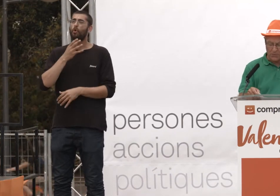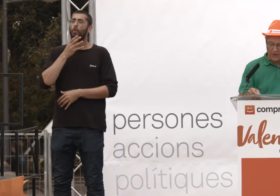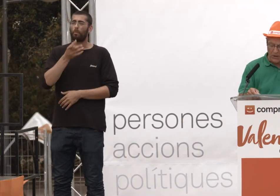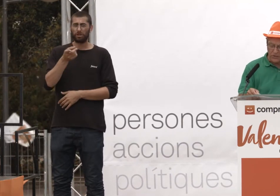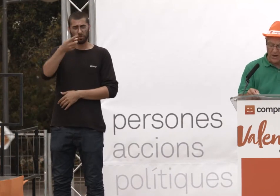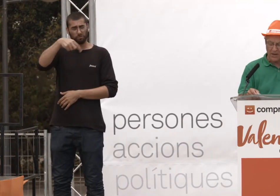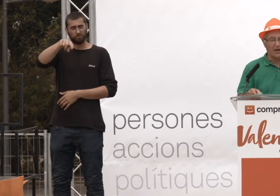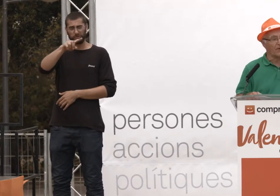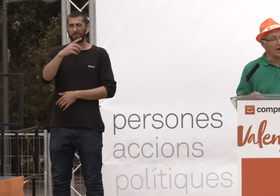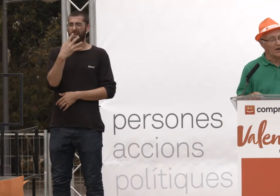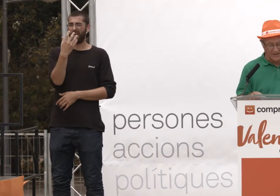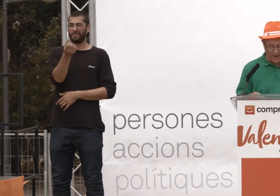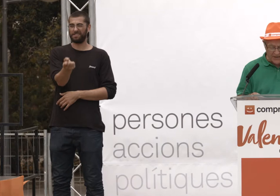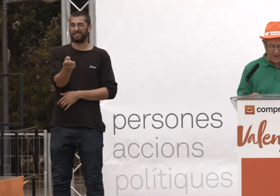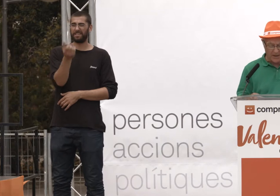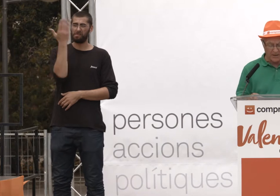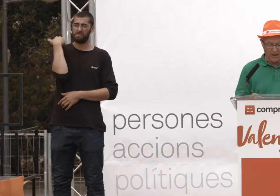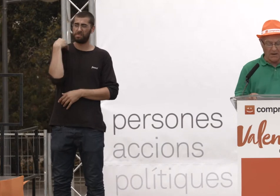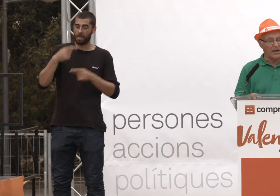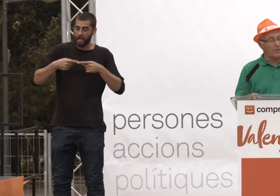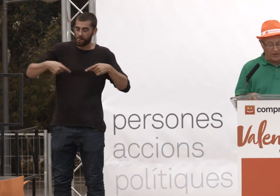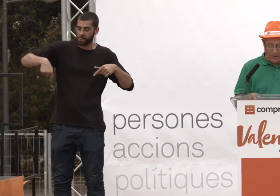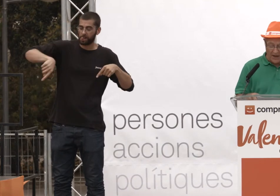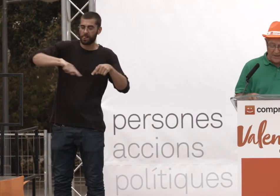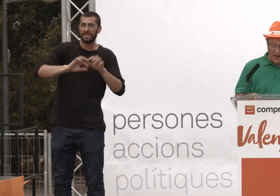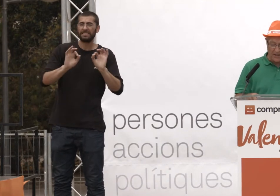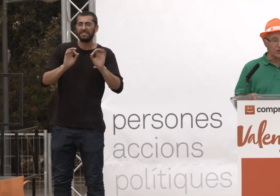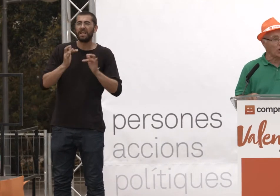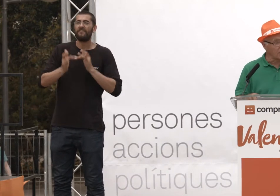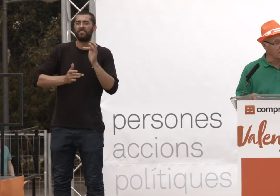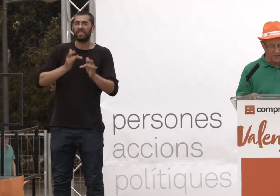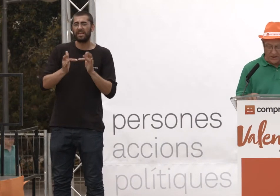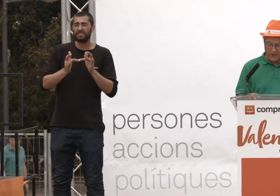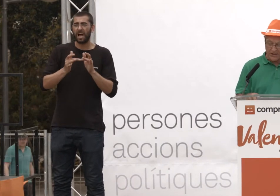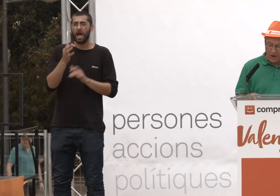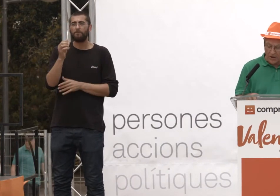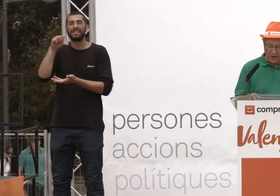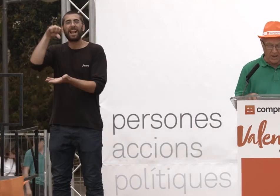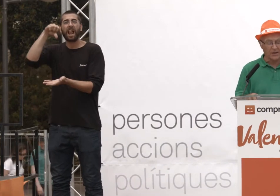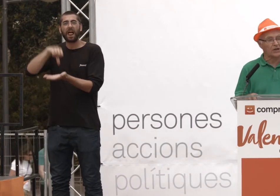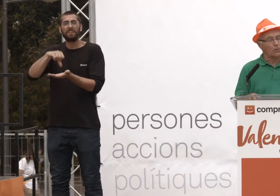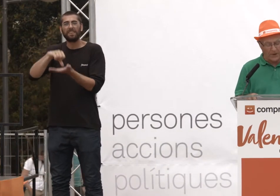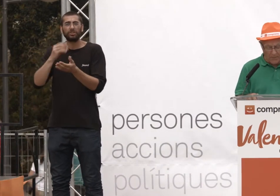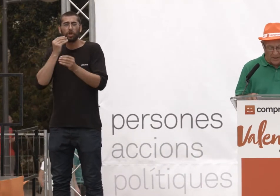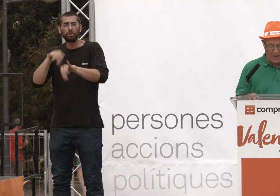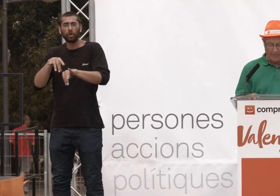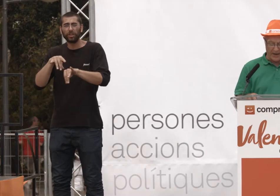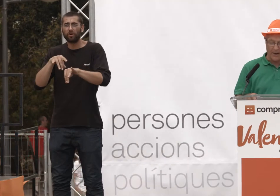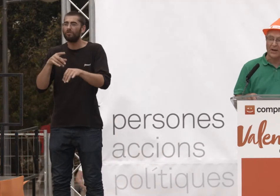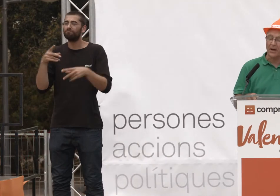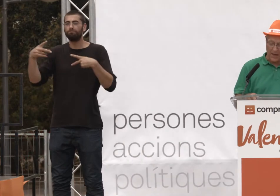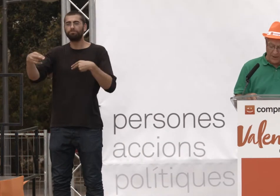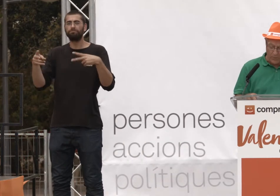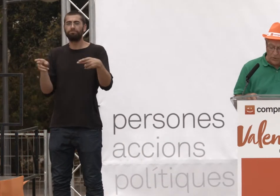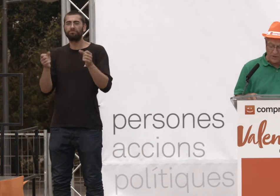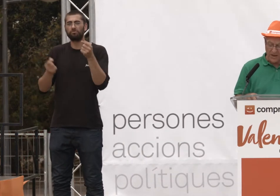entendreu els motius de fer l'anell ciclista, de peatonalitzar zones del centre històric, de suprimir